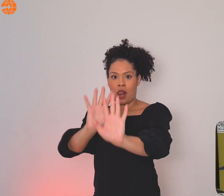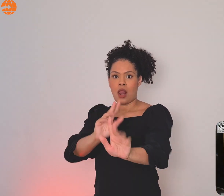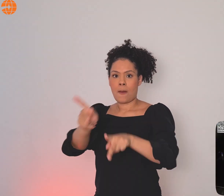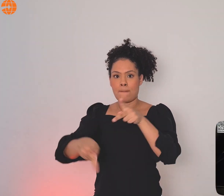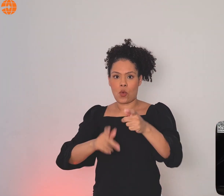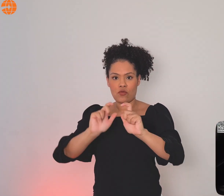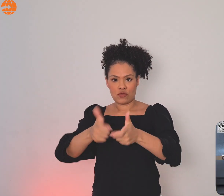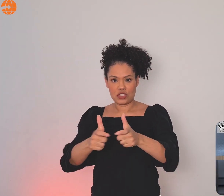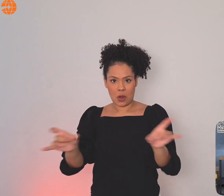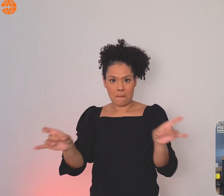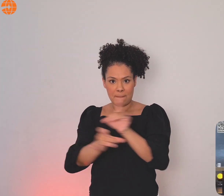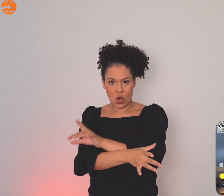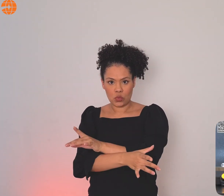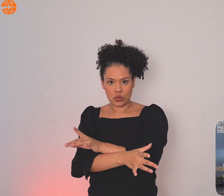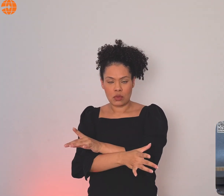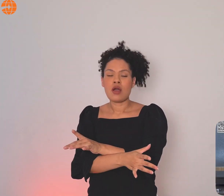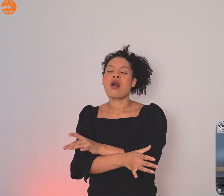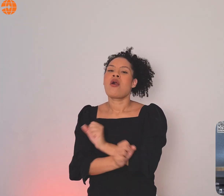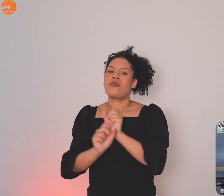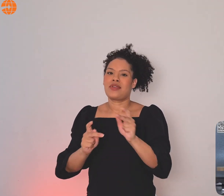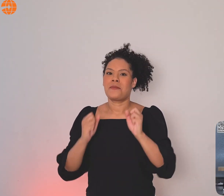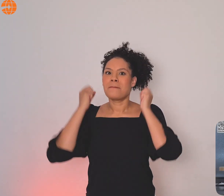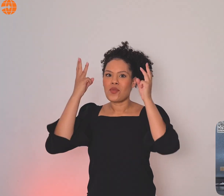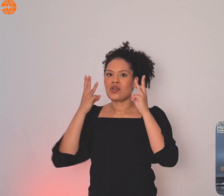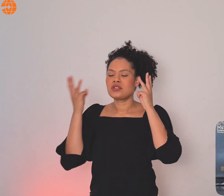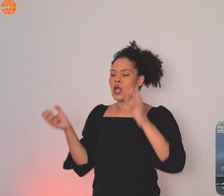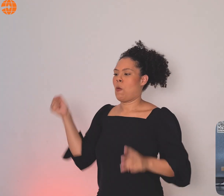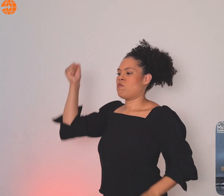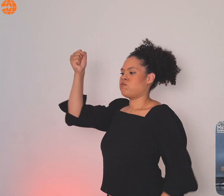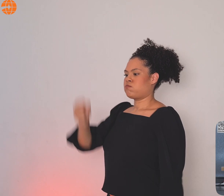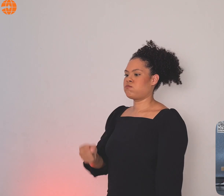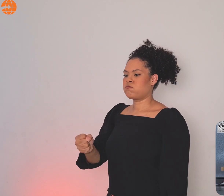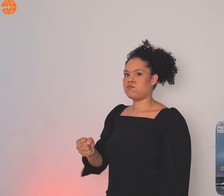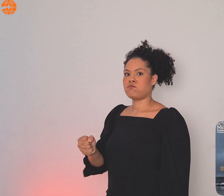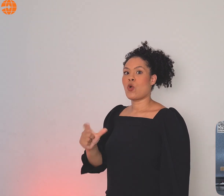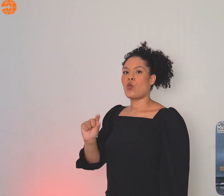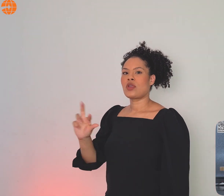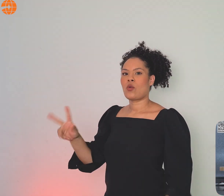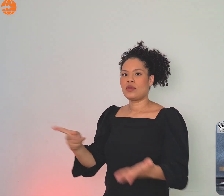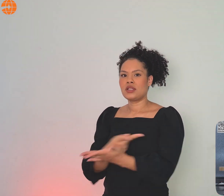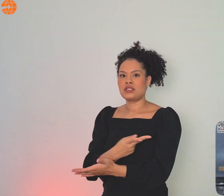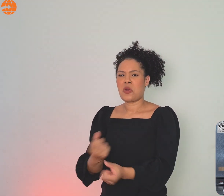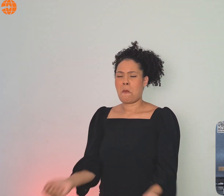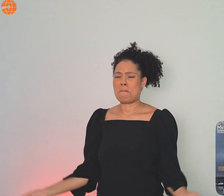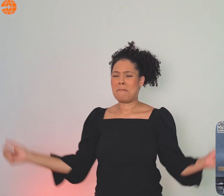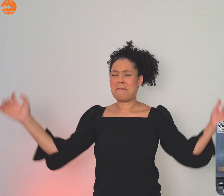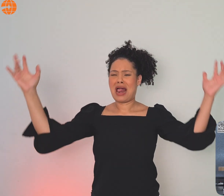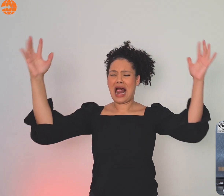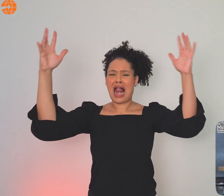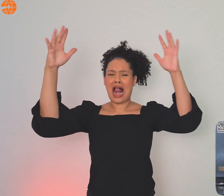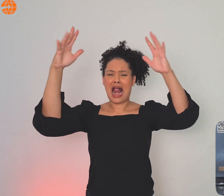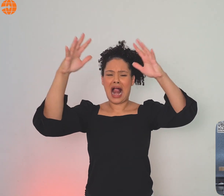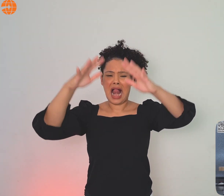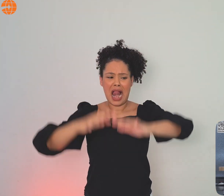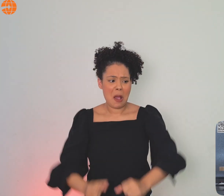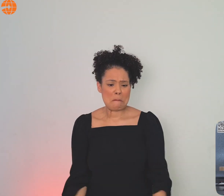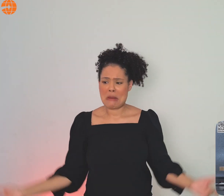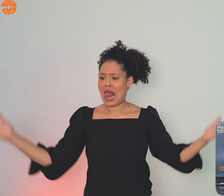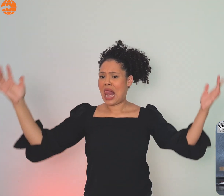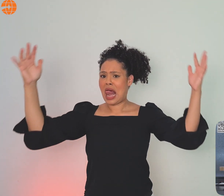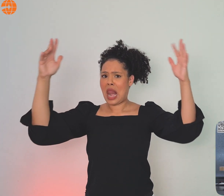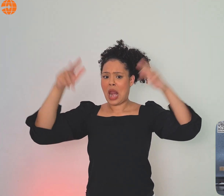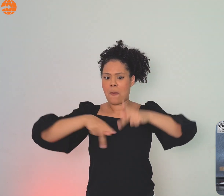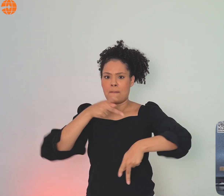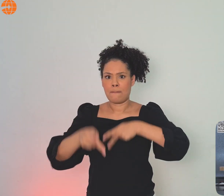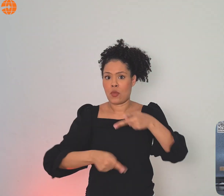estendeu o cajado sobre as águas, e as águas se fecharam, e todo o exército dos